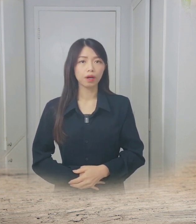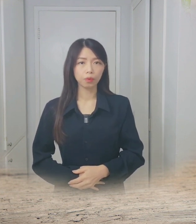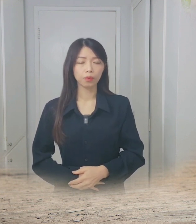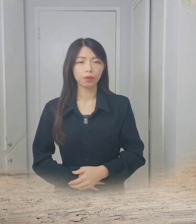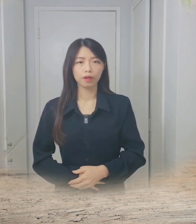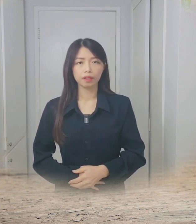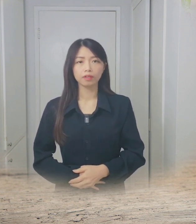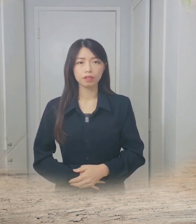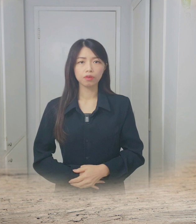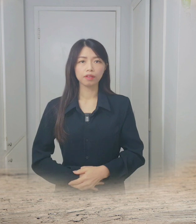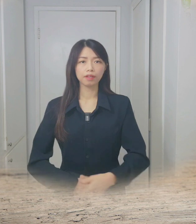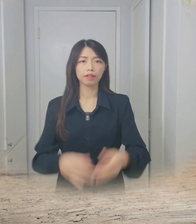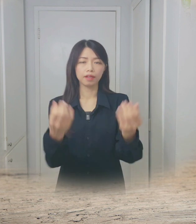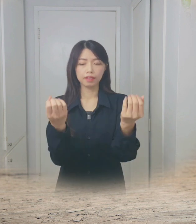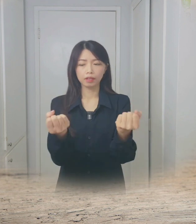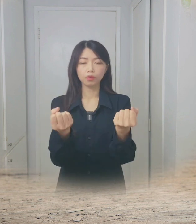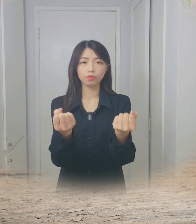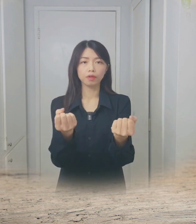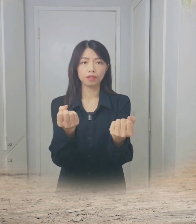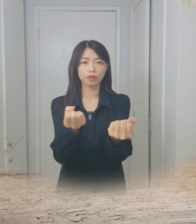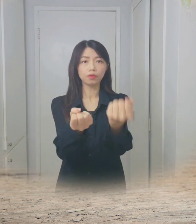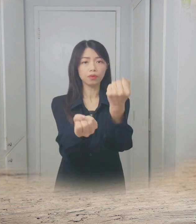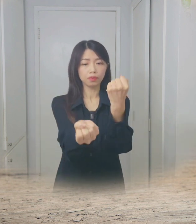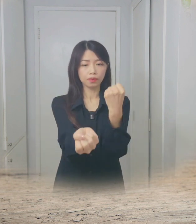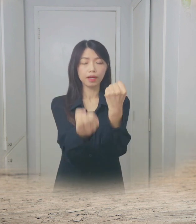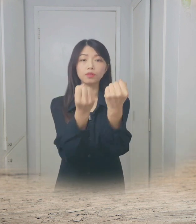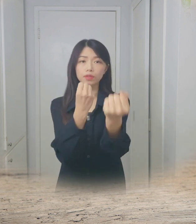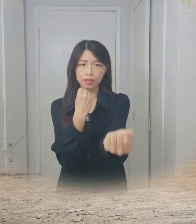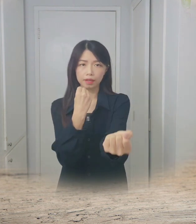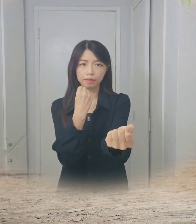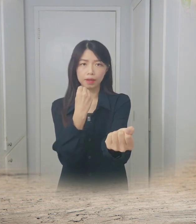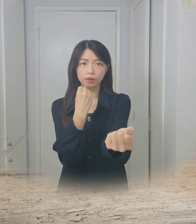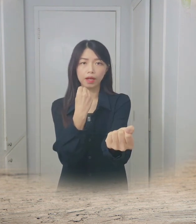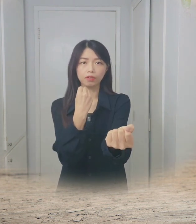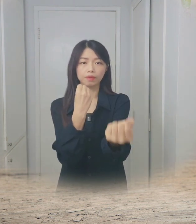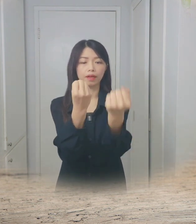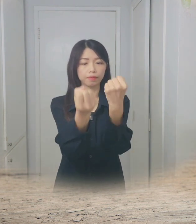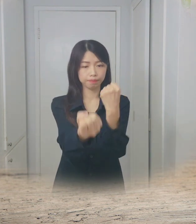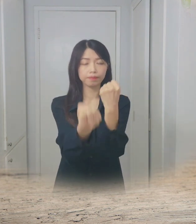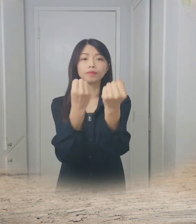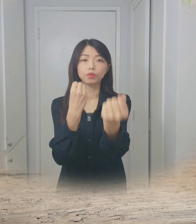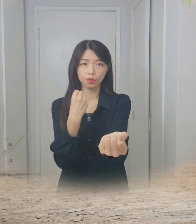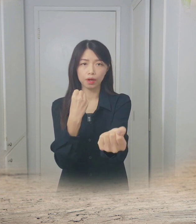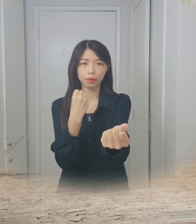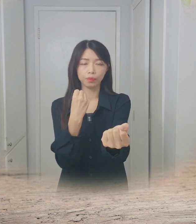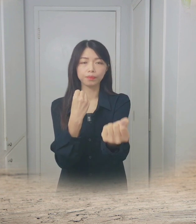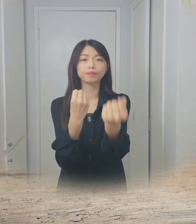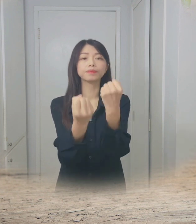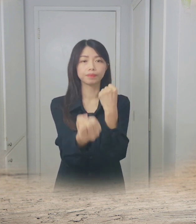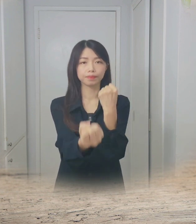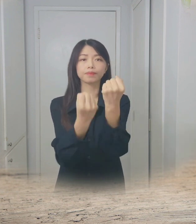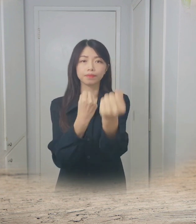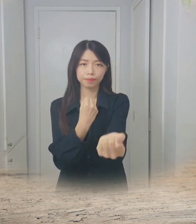불구하고 이런 뜻의 수어는 양손에 주먹을 드시고 한 손씩 밖으로 나가주시면 돼요. 불구하고